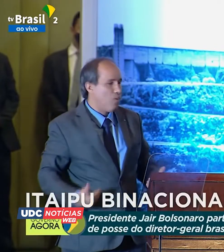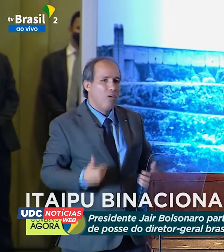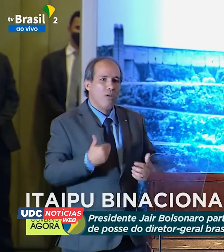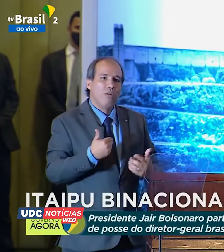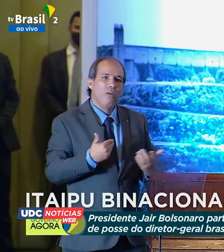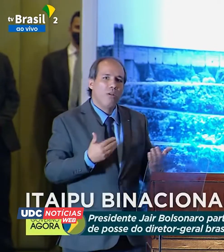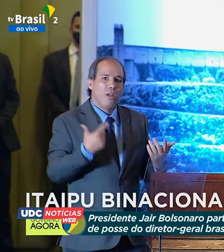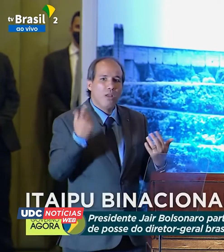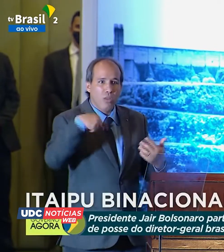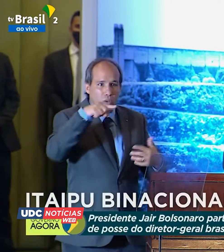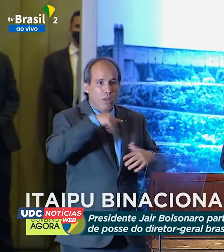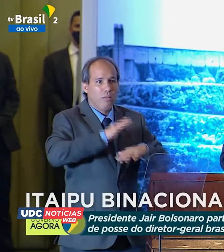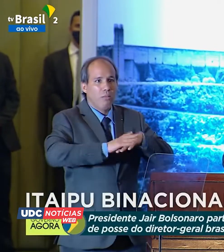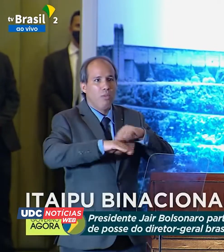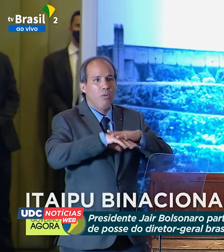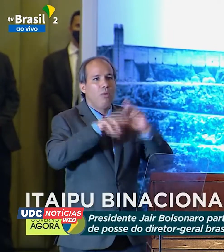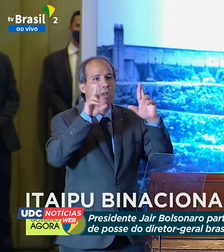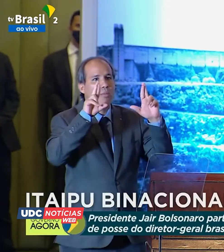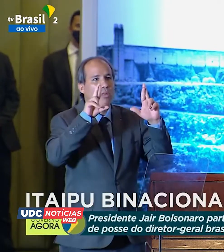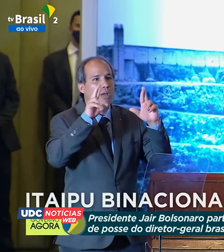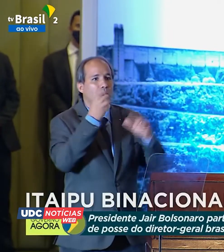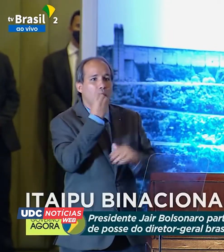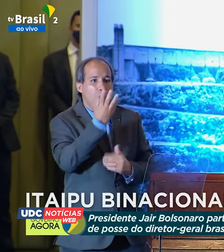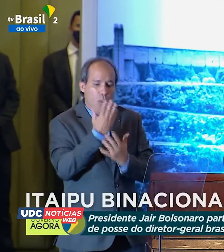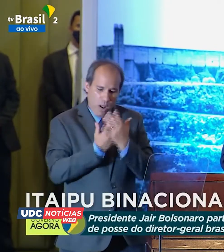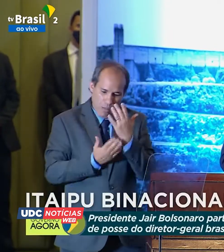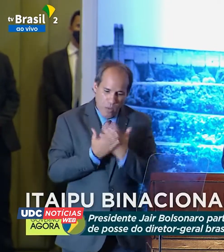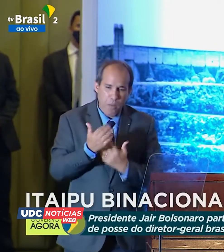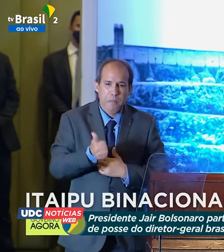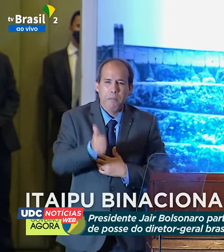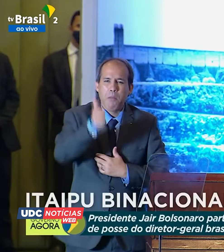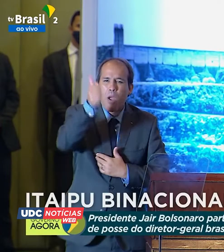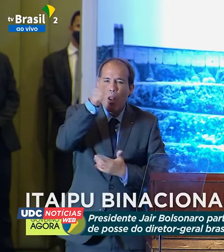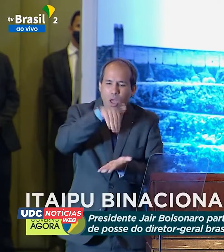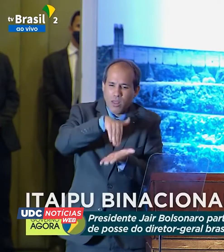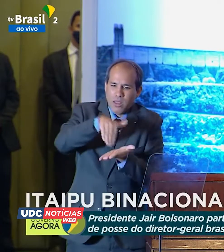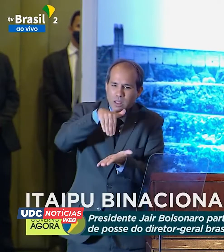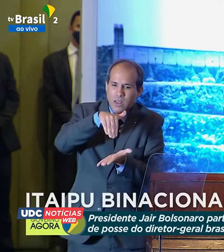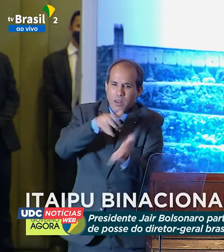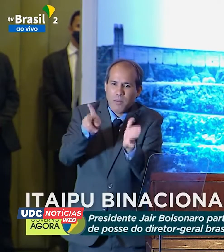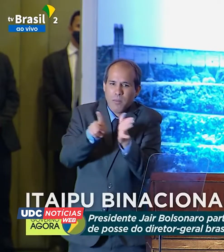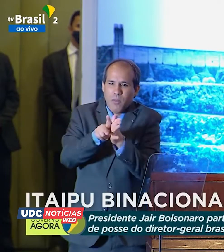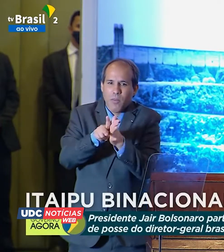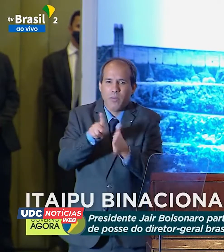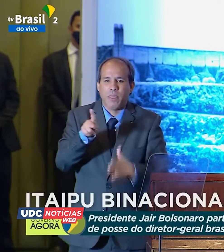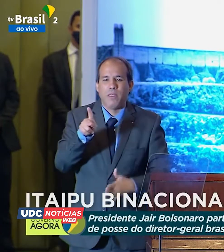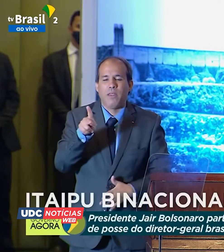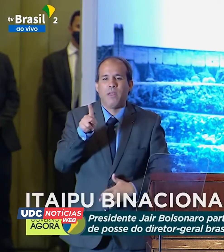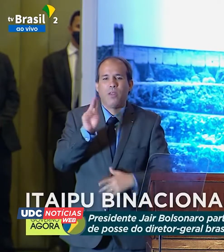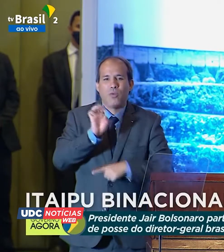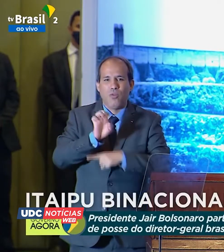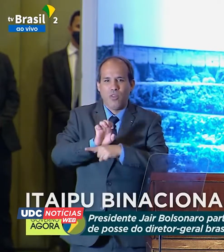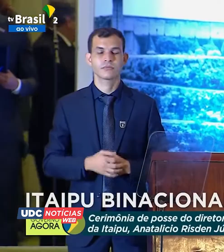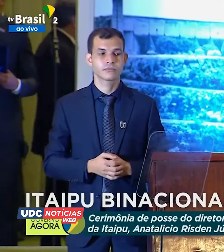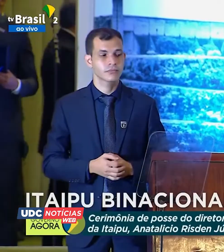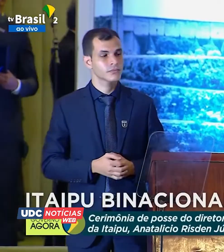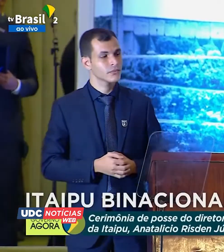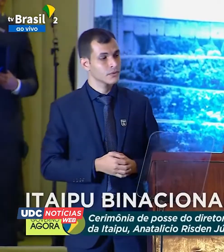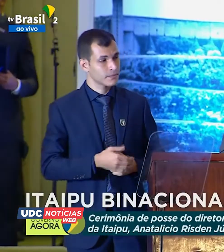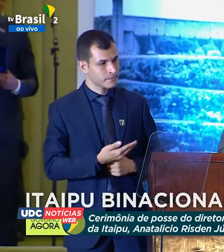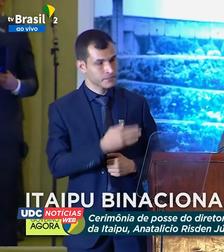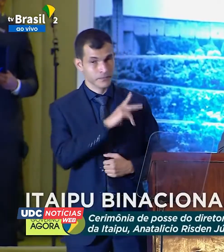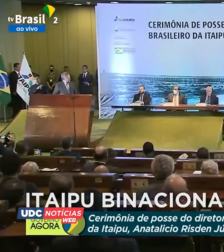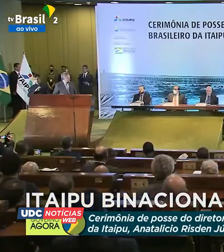boas mãos, a melhor secretaria do Estado do Paraná. O